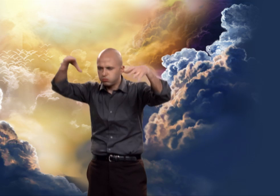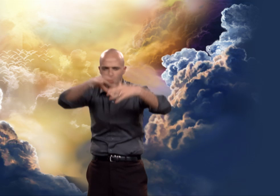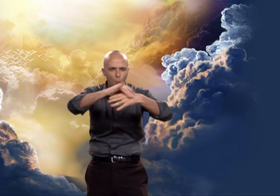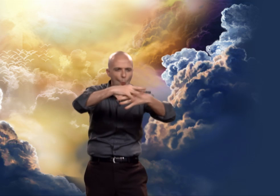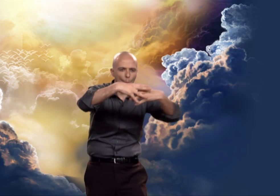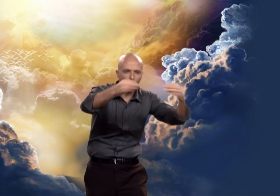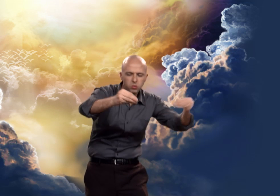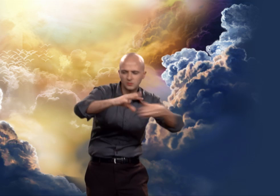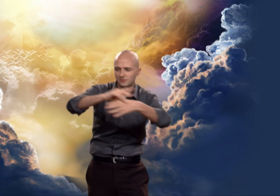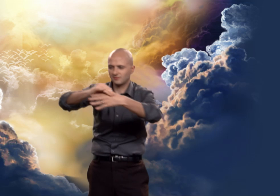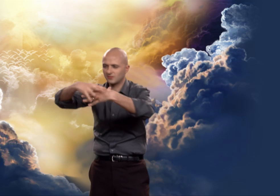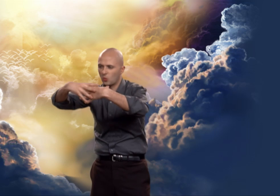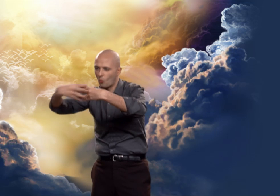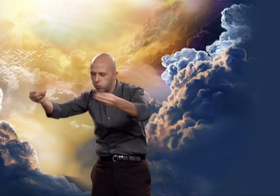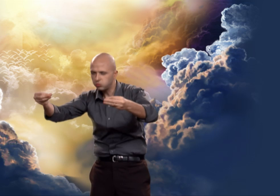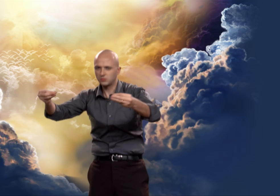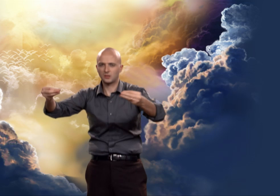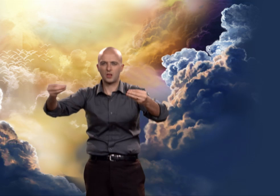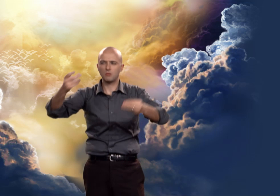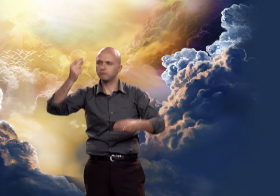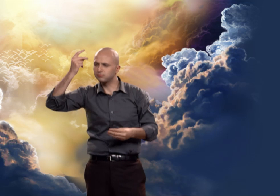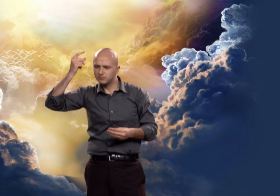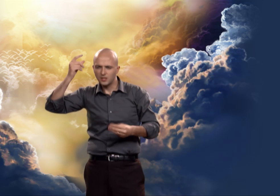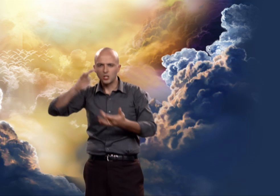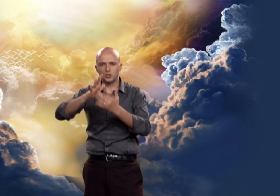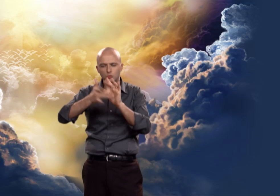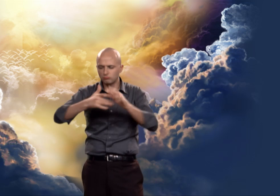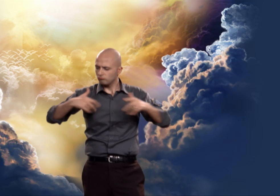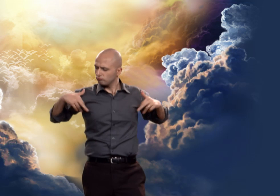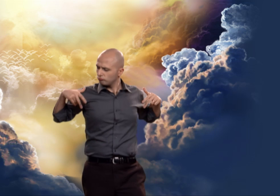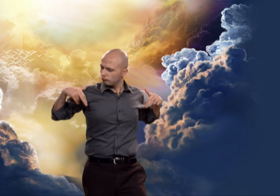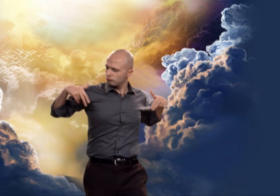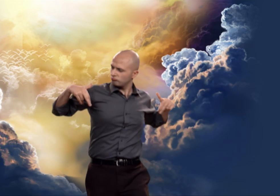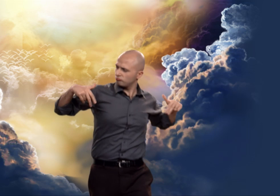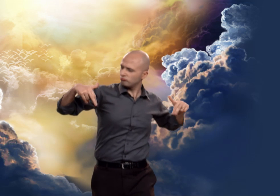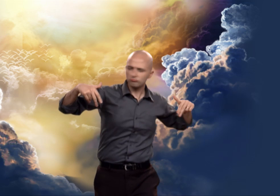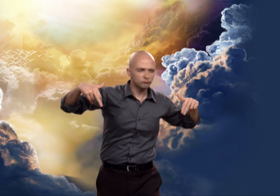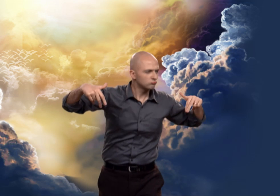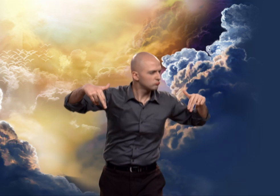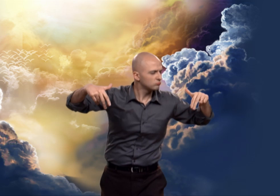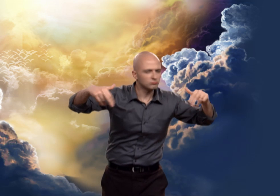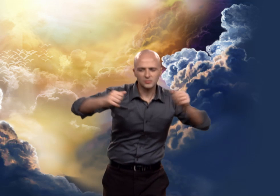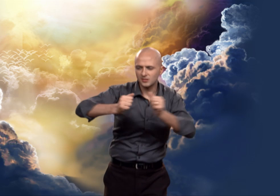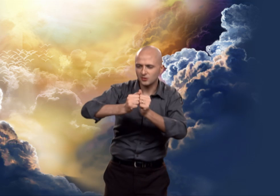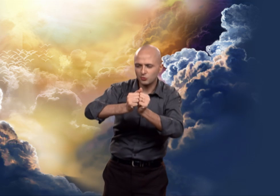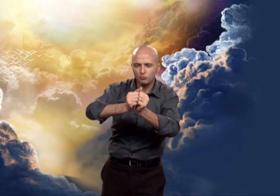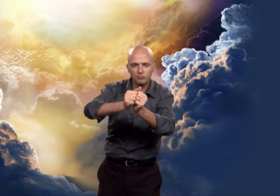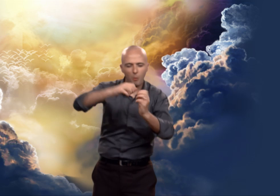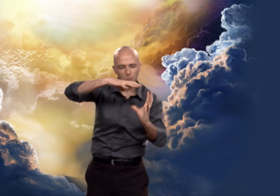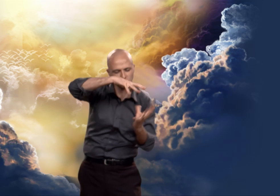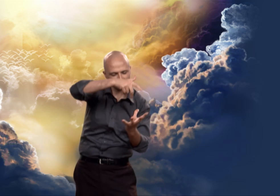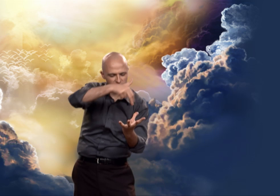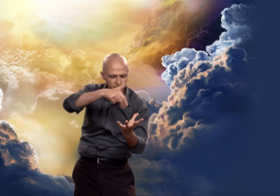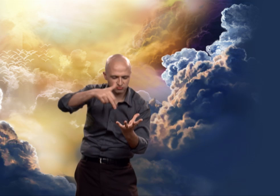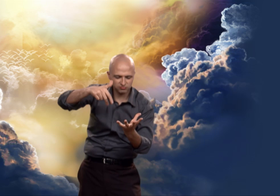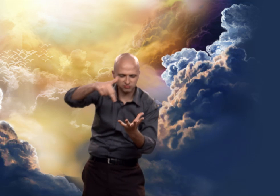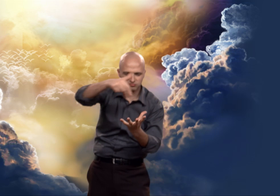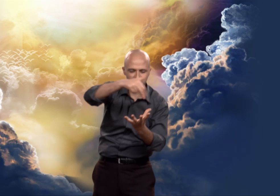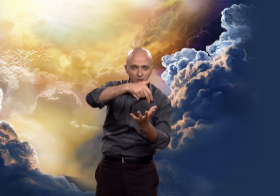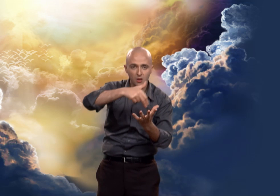coerente com sua própria glória, pois o objetivo do teste é preparar seu povo para resistir à sedução do mal. Nem perdidos